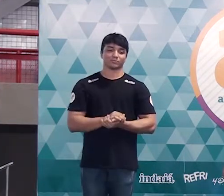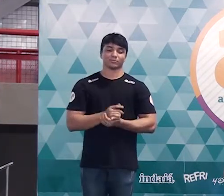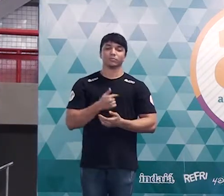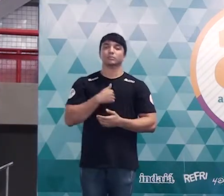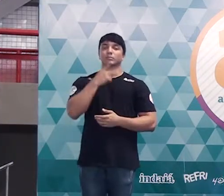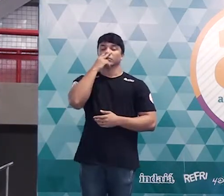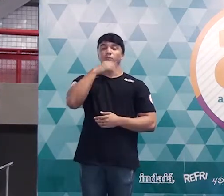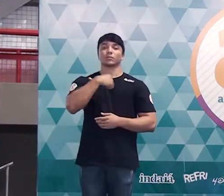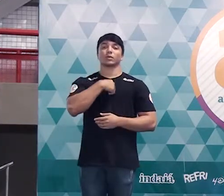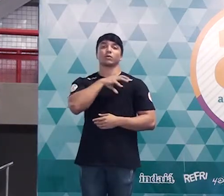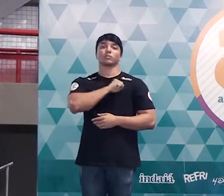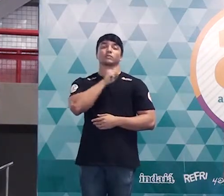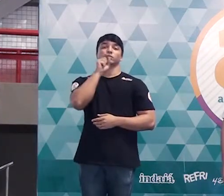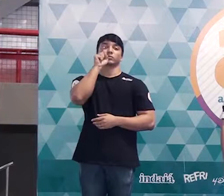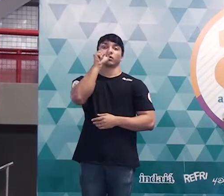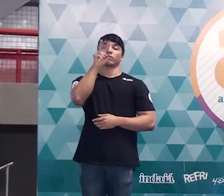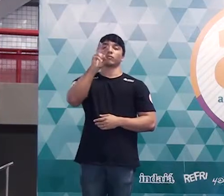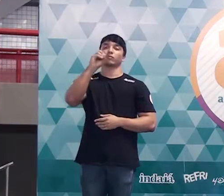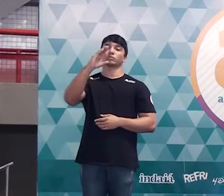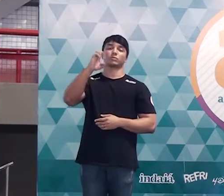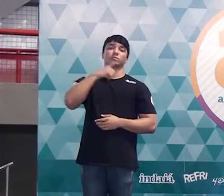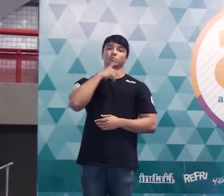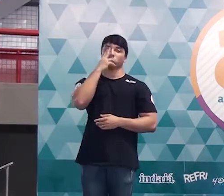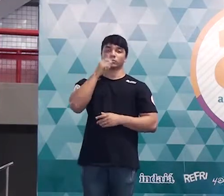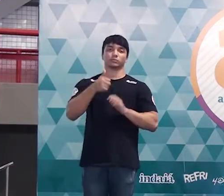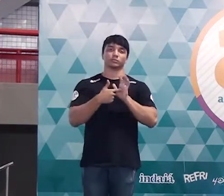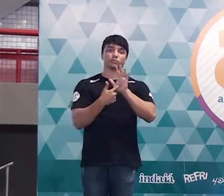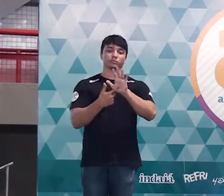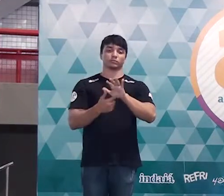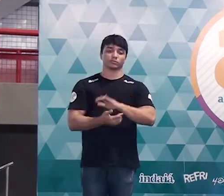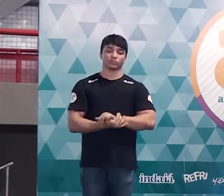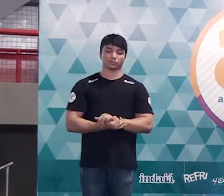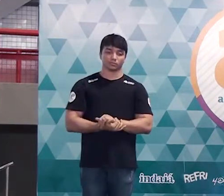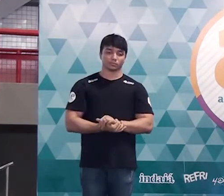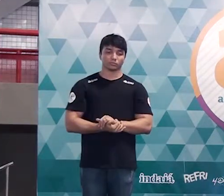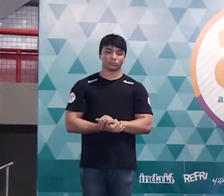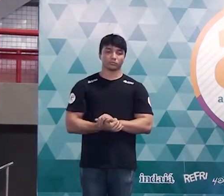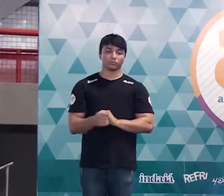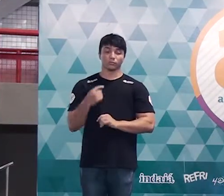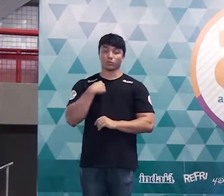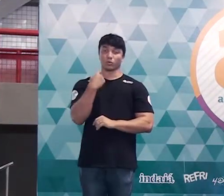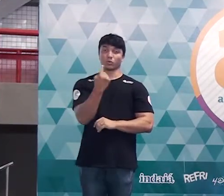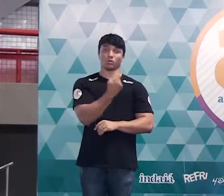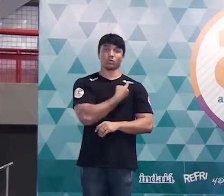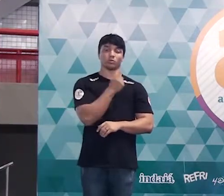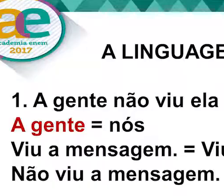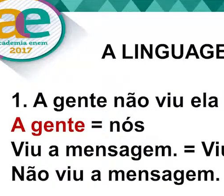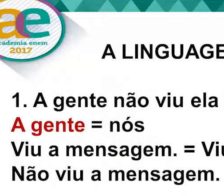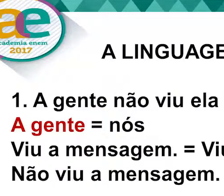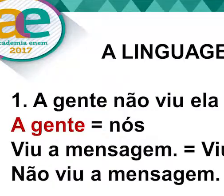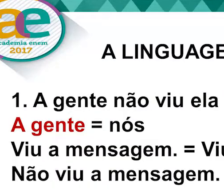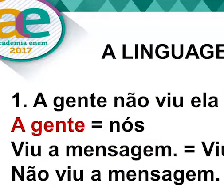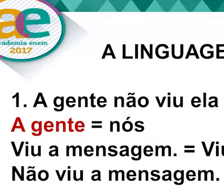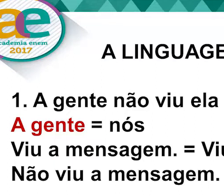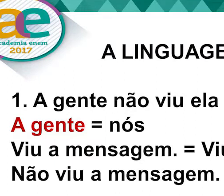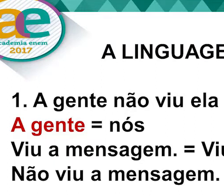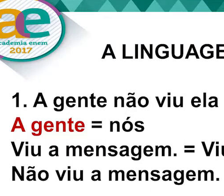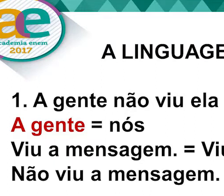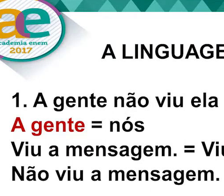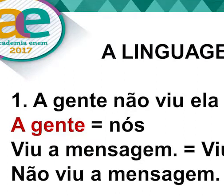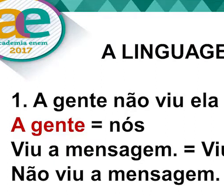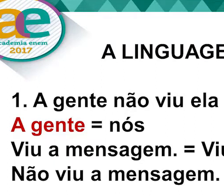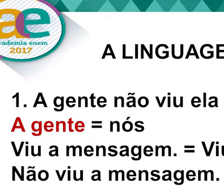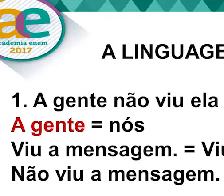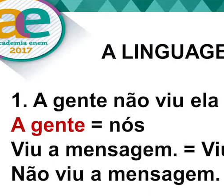diga eu amo você, ou então nem diga, demonstre, né? Então, nós não a vimos hoje. Professor, por